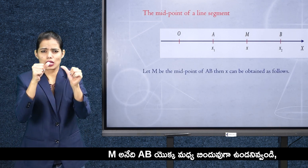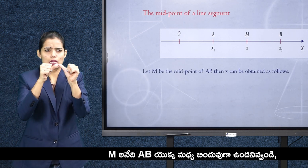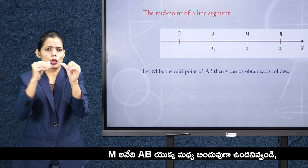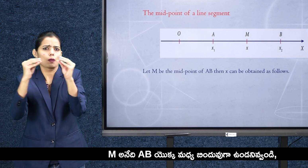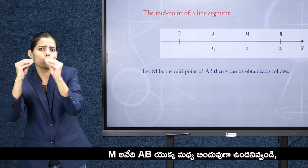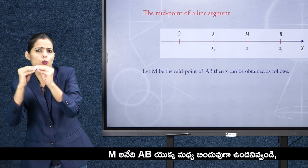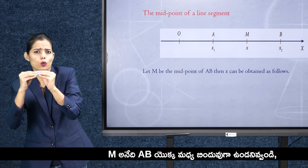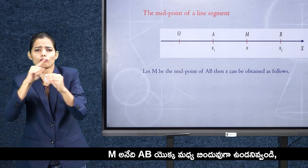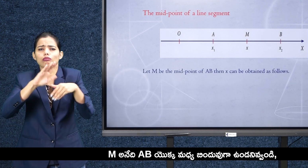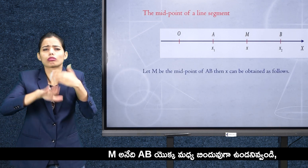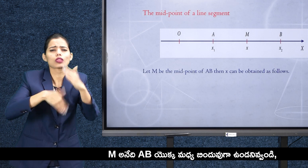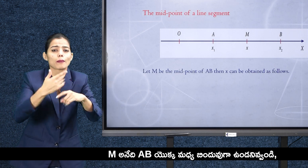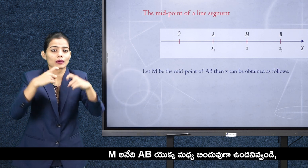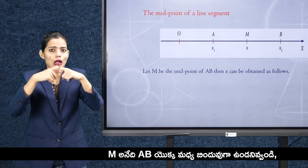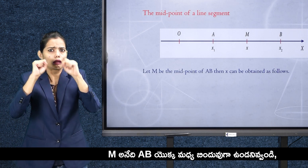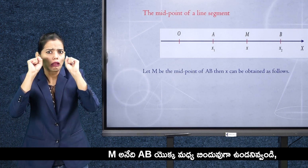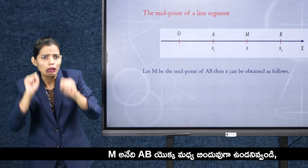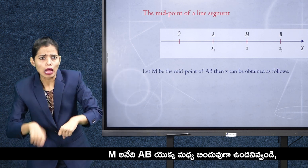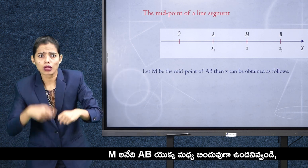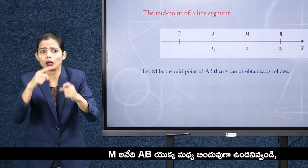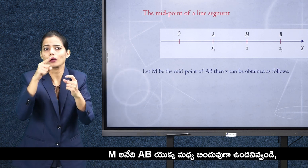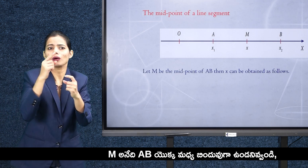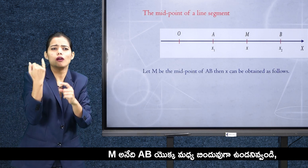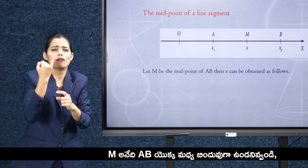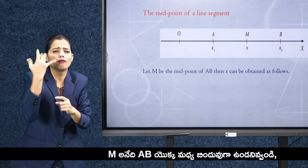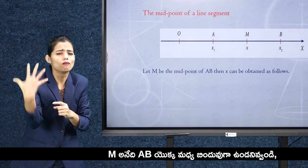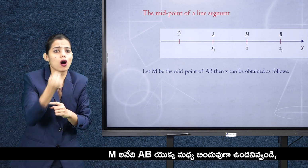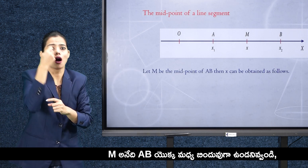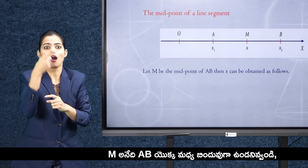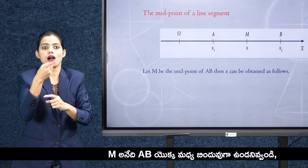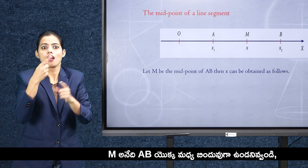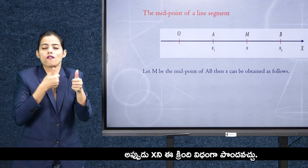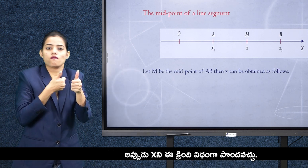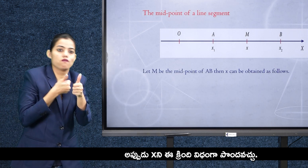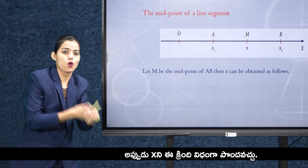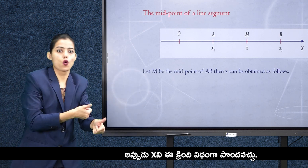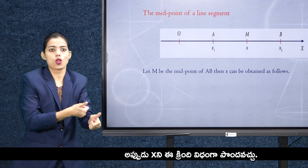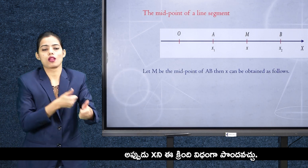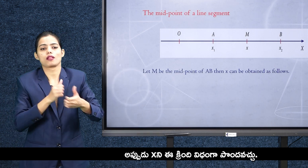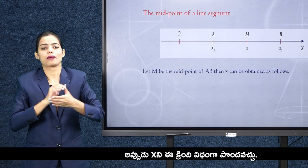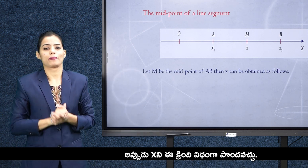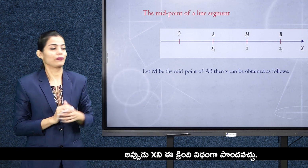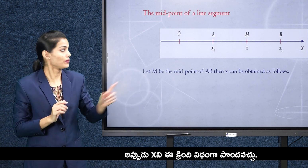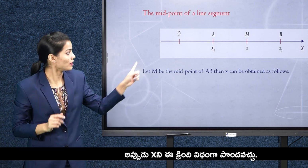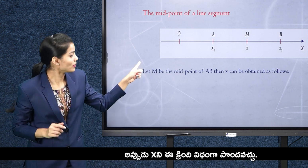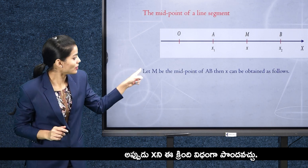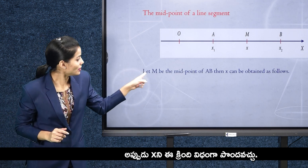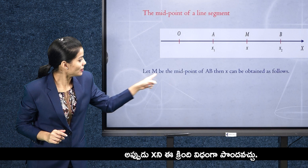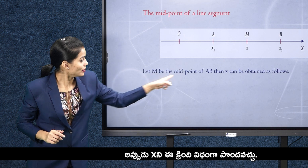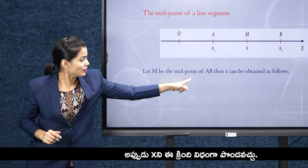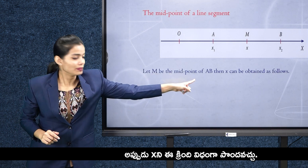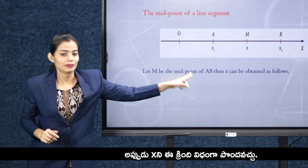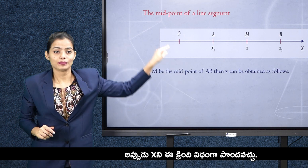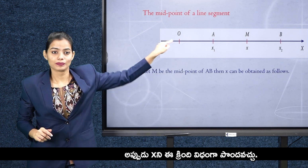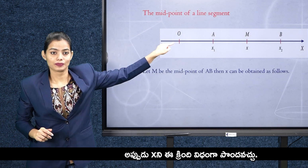అనేది ఏబి యొక్క మధ్య బిందువుగా ఉండనివ్వండి. అప్పుడు xని ఈ క్రింది విధంగా